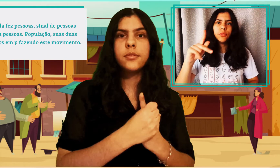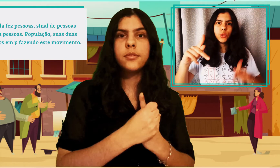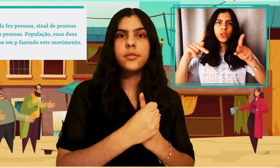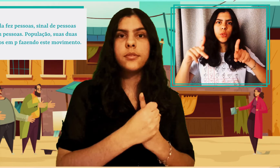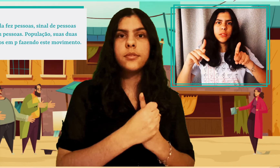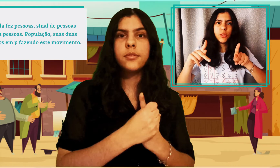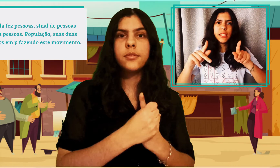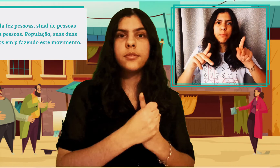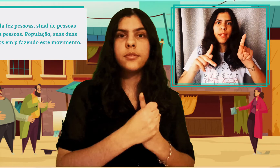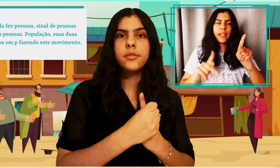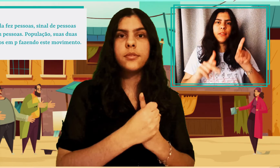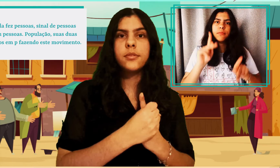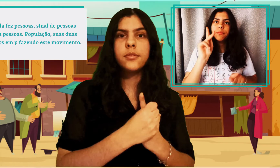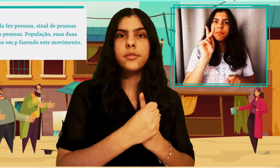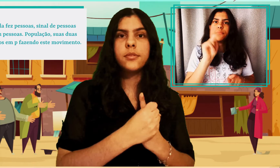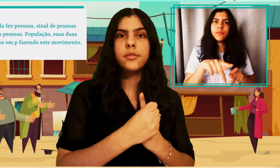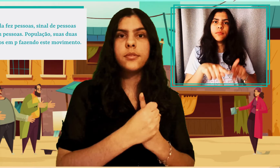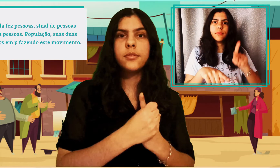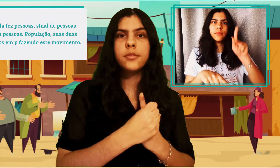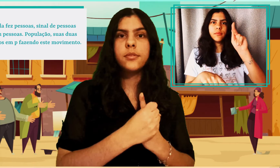População, suas duas mãos em P,